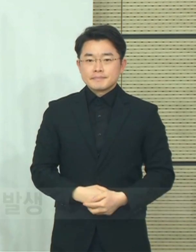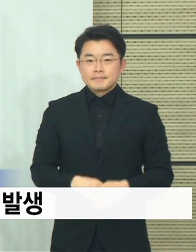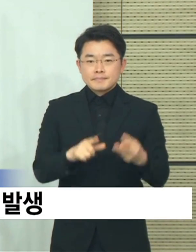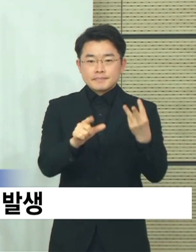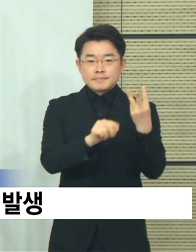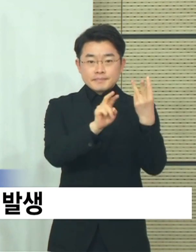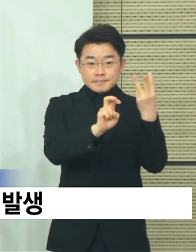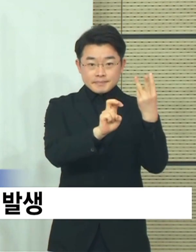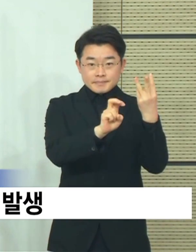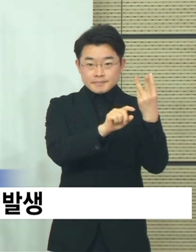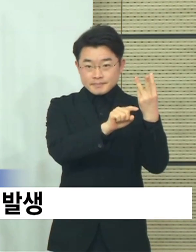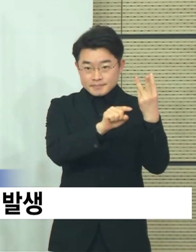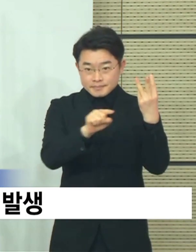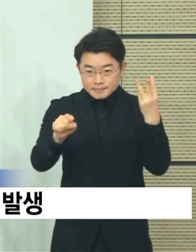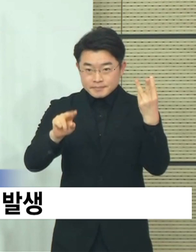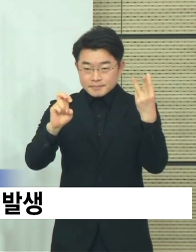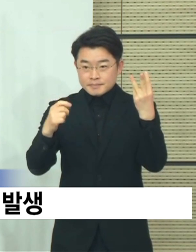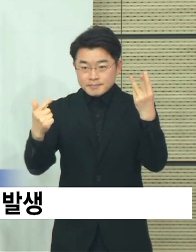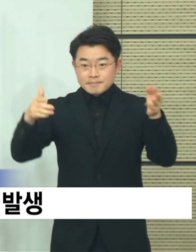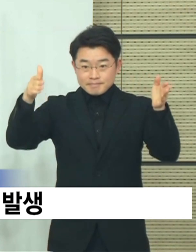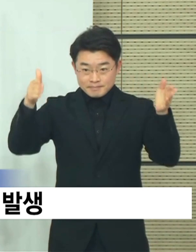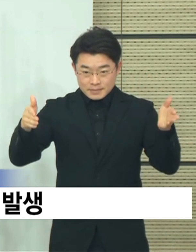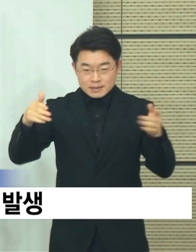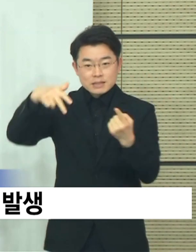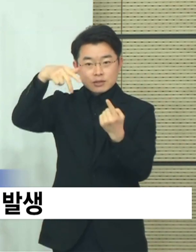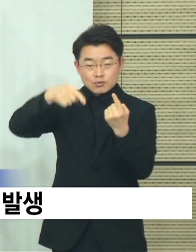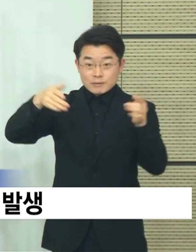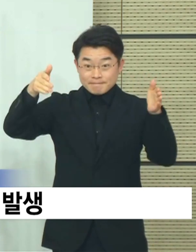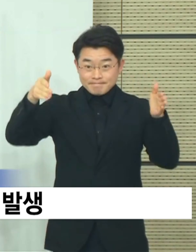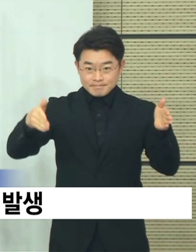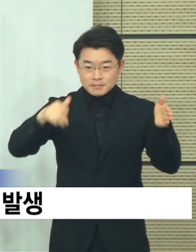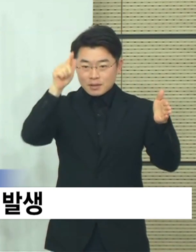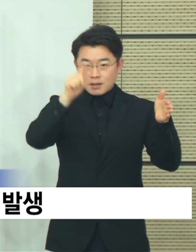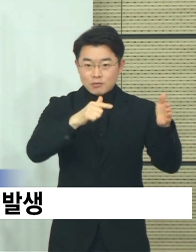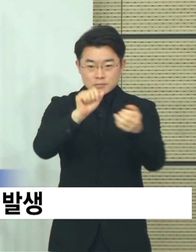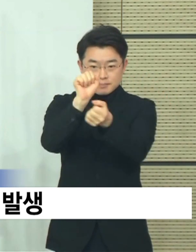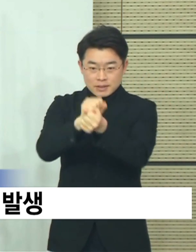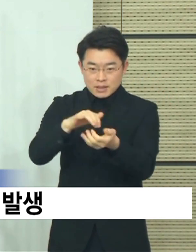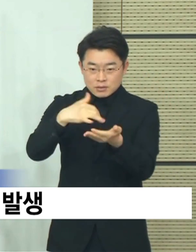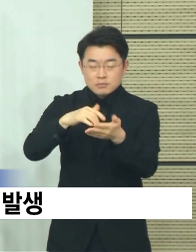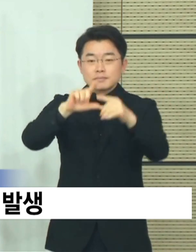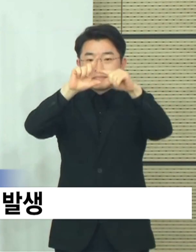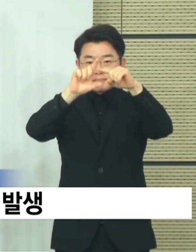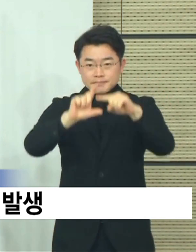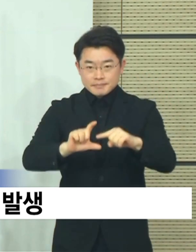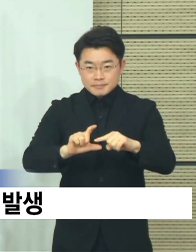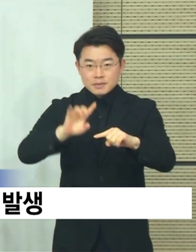20일부터 3월 26일까지 지난 일주일간 하루 평균 국내 환자 수는